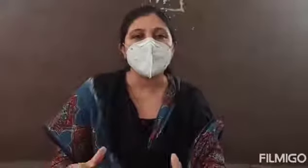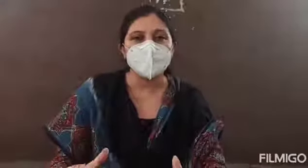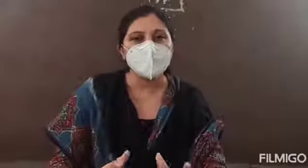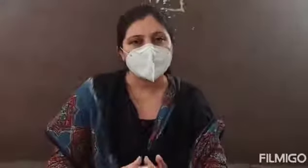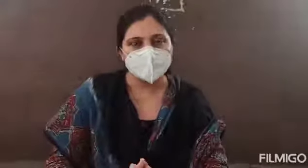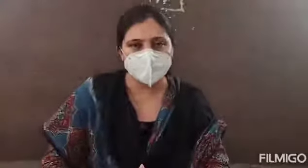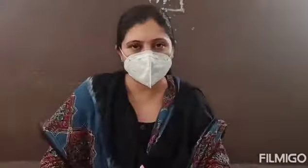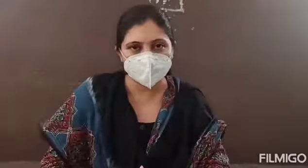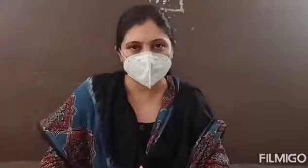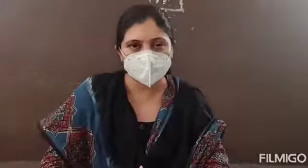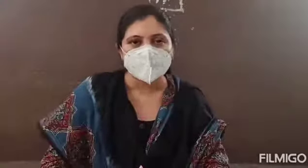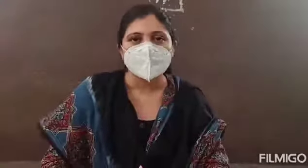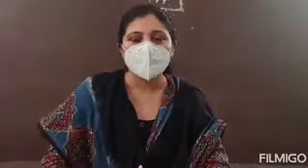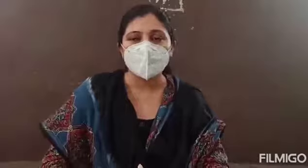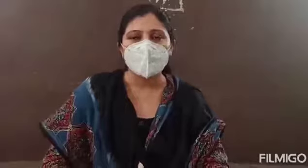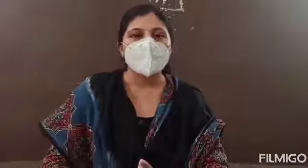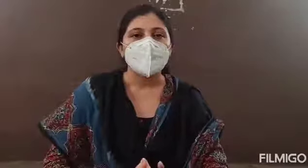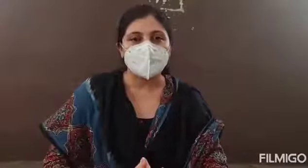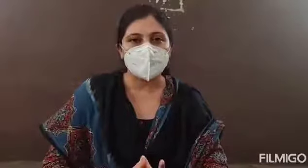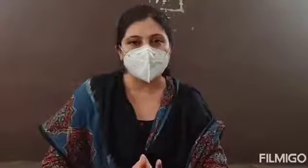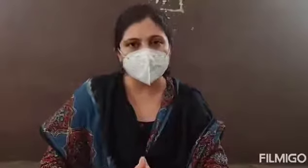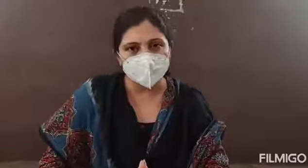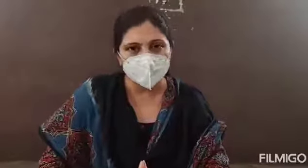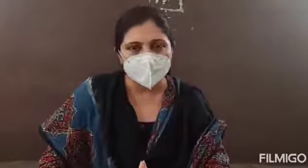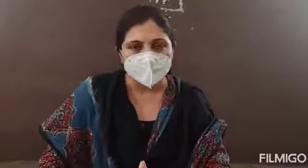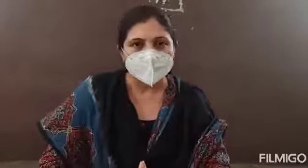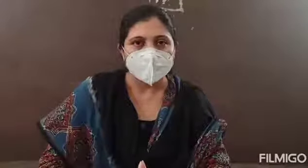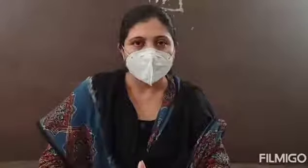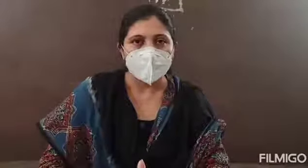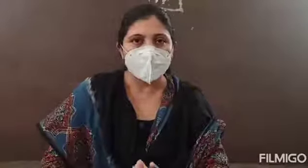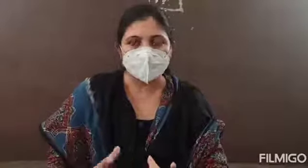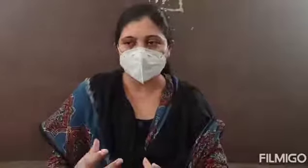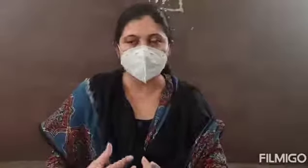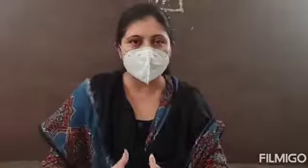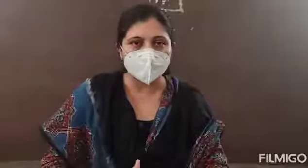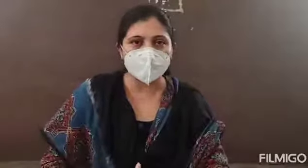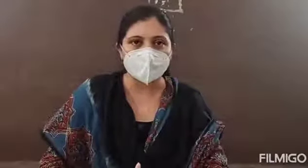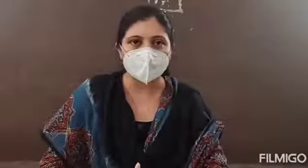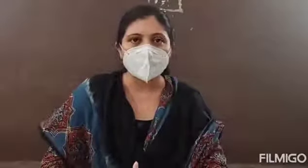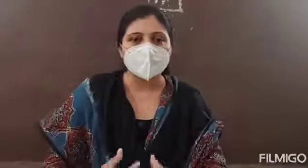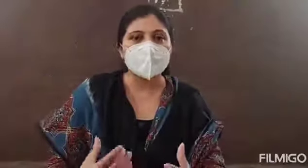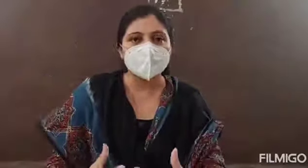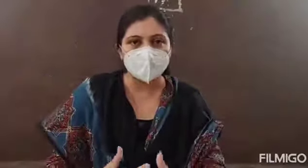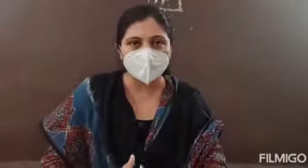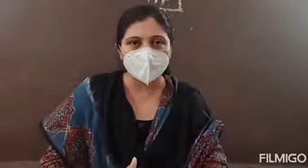ઉપયોગ કરી શકે છે. તો હું એવી આશા રાખું કે આપણા શ્રવણમંદ બાળકો માટે મારો વિડીયો